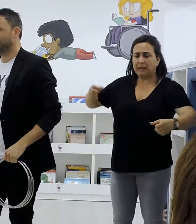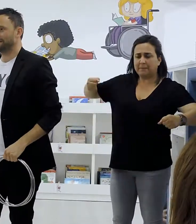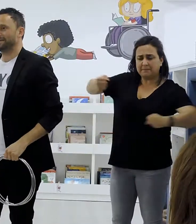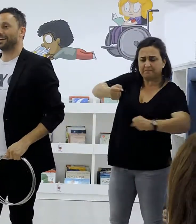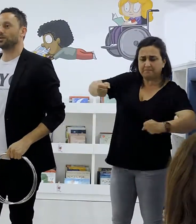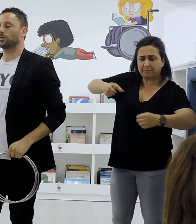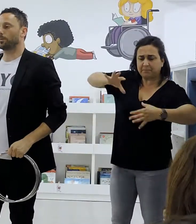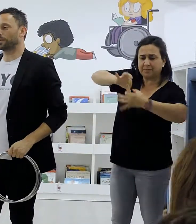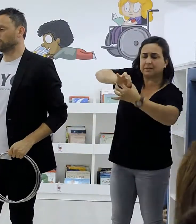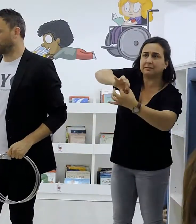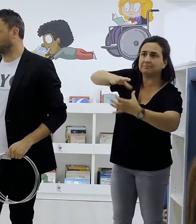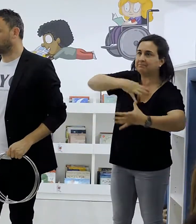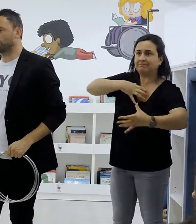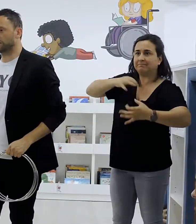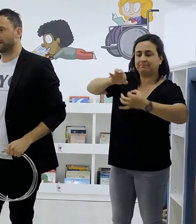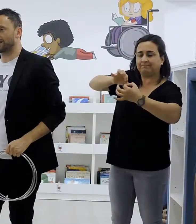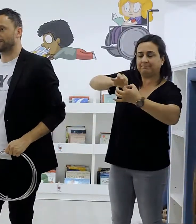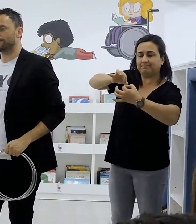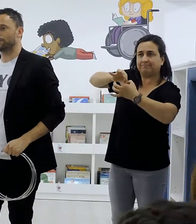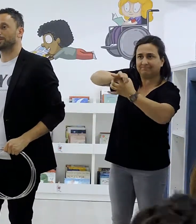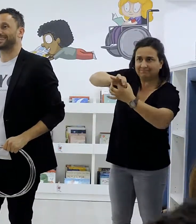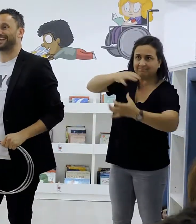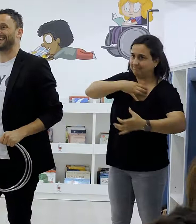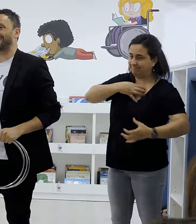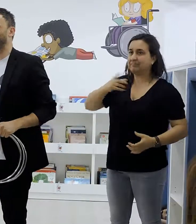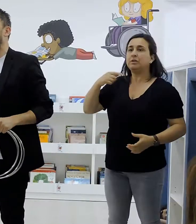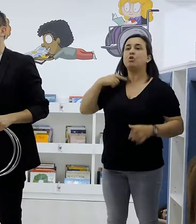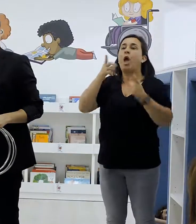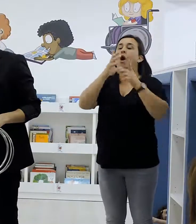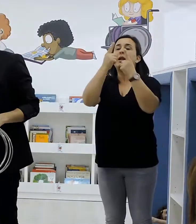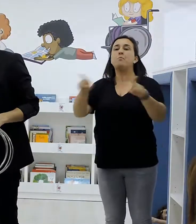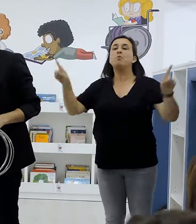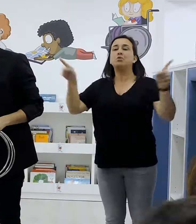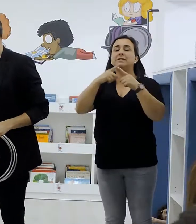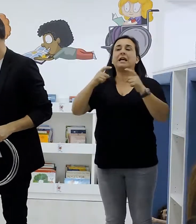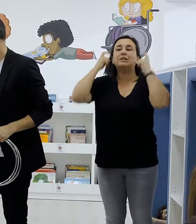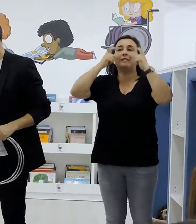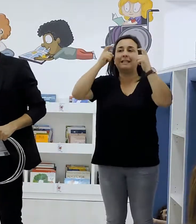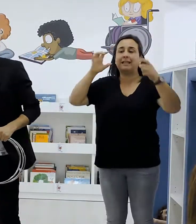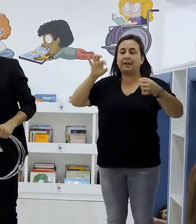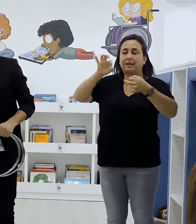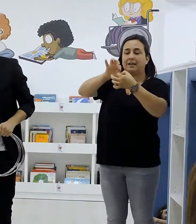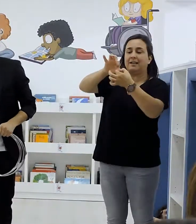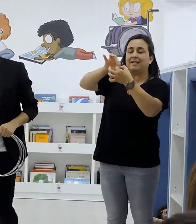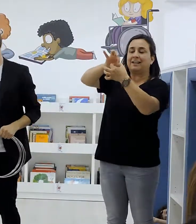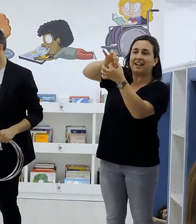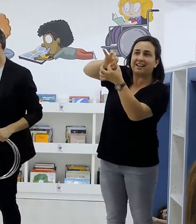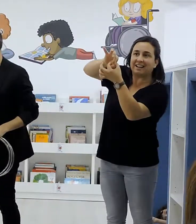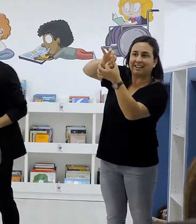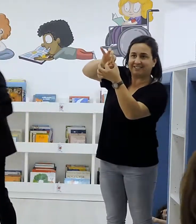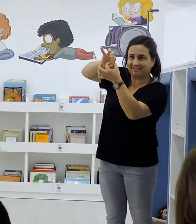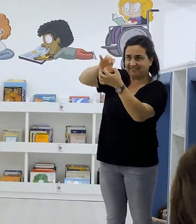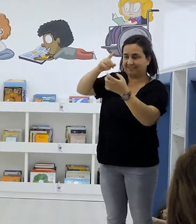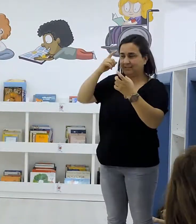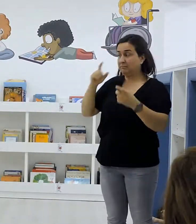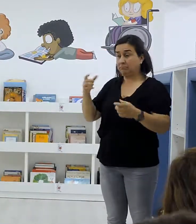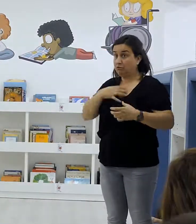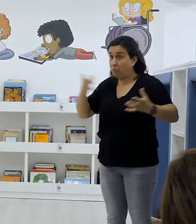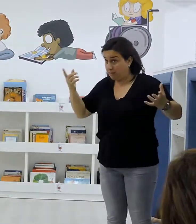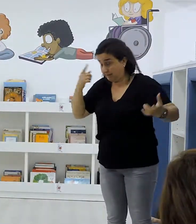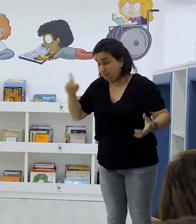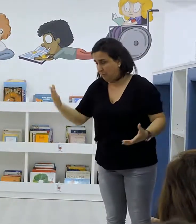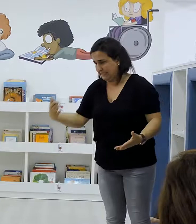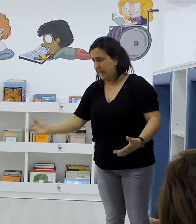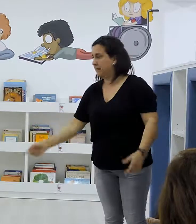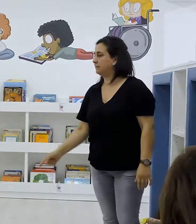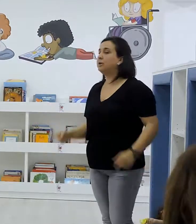enlazar. Y ahora yo voy a poner un poquito de música, voy a tratar de enlazarlos No es posible, es imposible. No pasa nada. Vamos a ver un